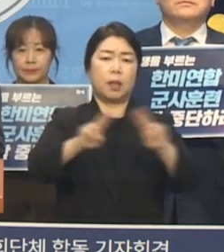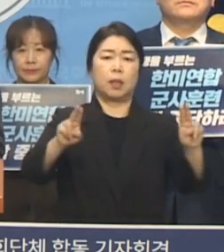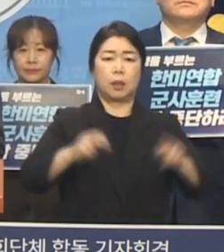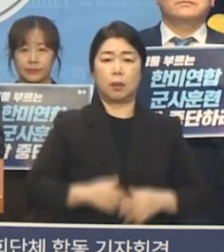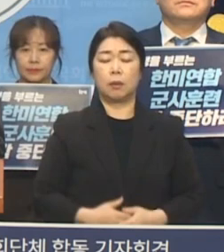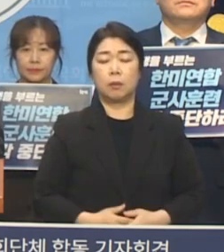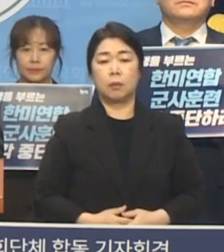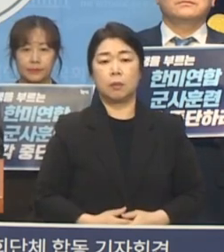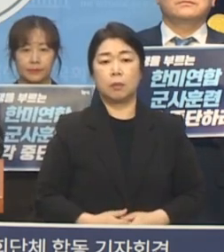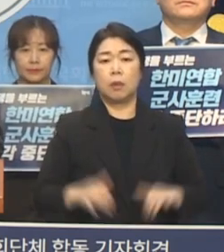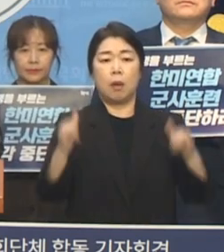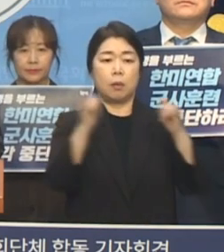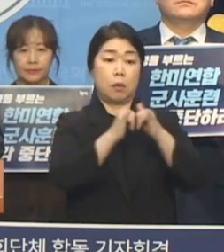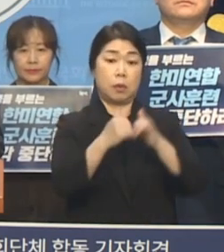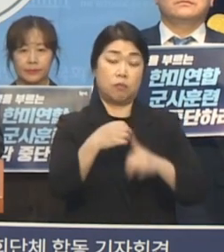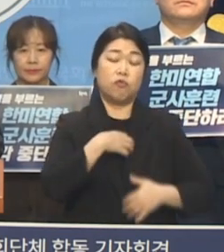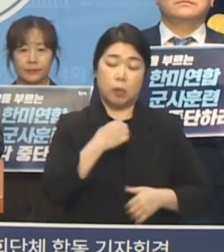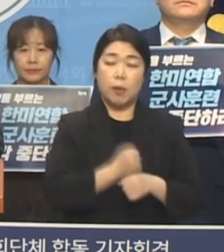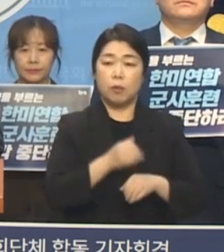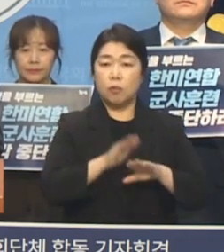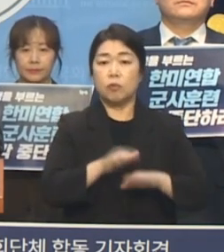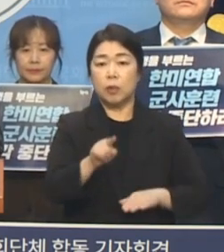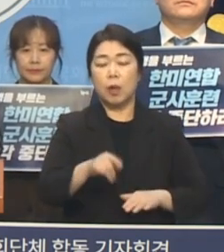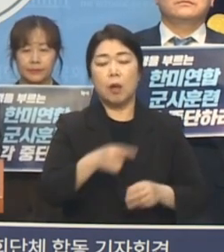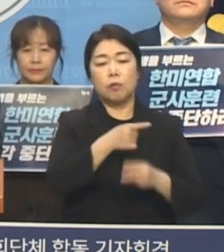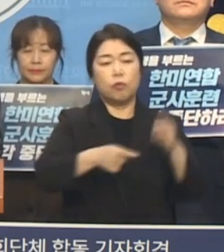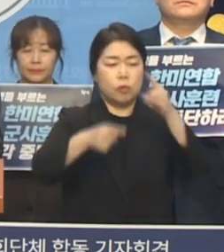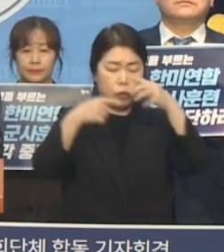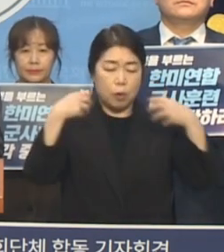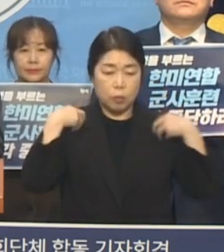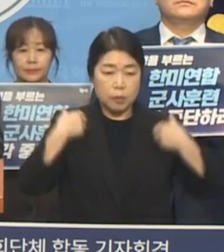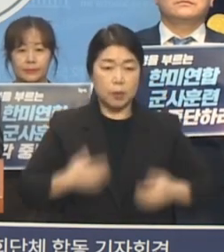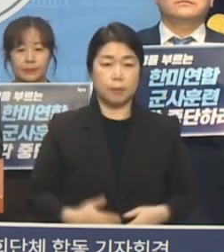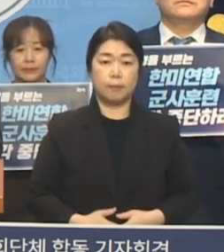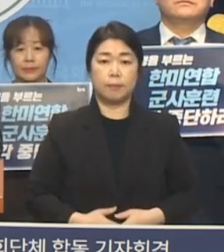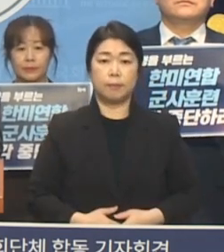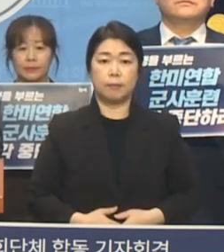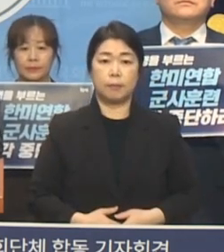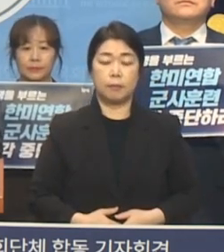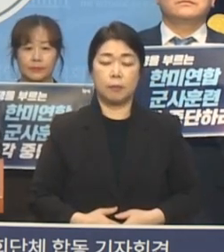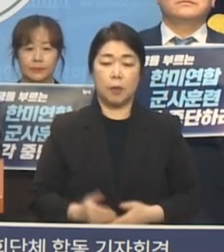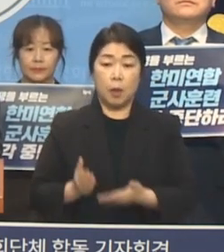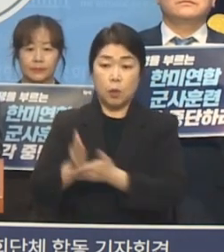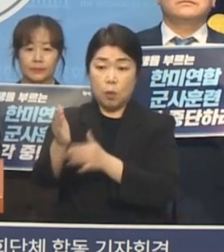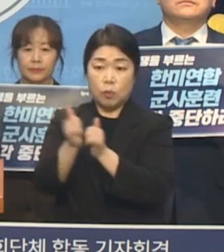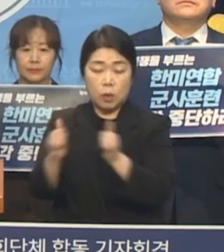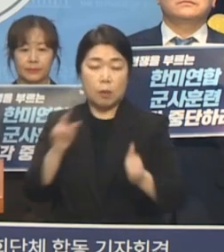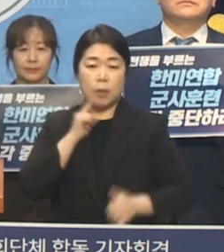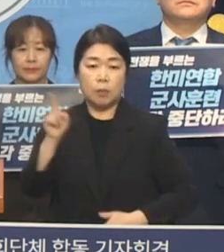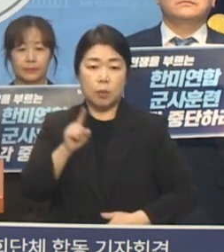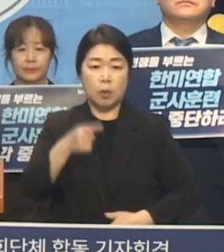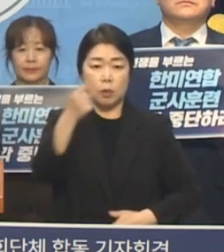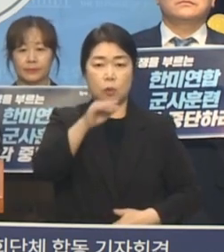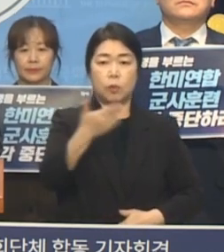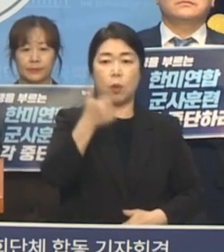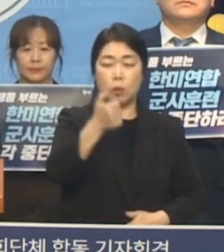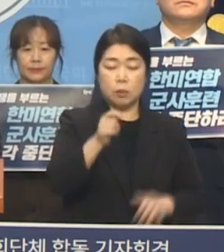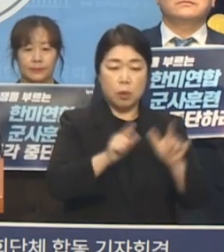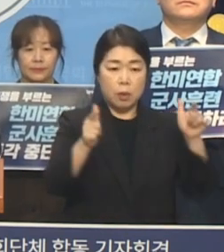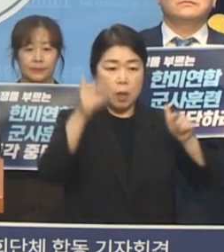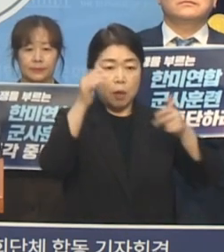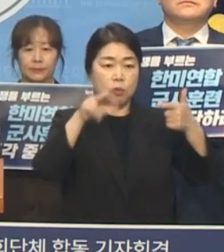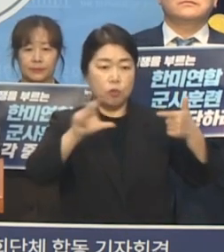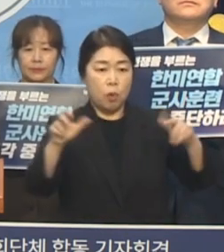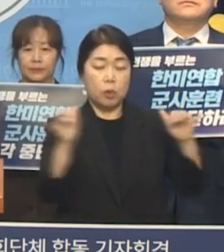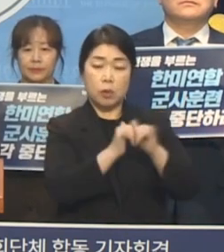높여온 것이 윤석열 정부다. 전문가들도 1950년 한국 전쟁 이후 한반도